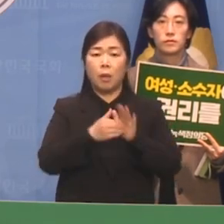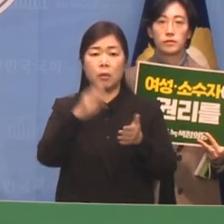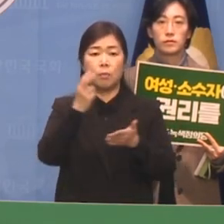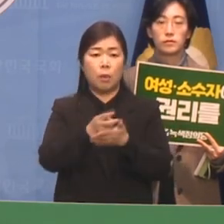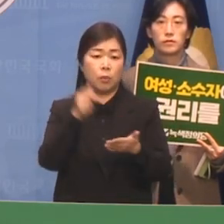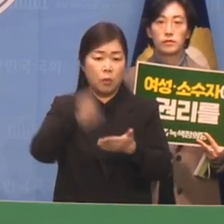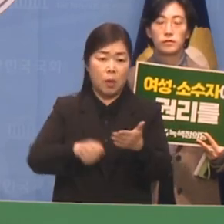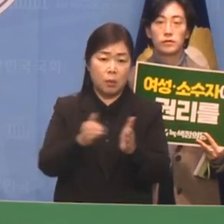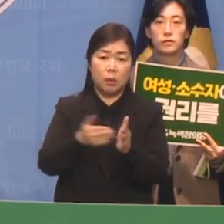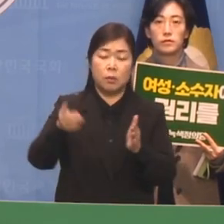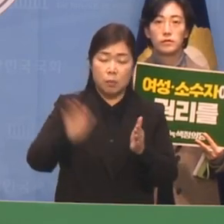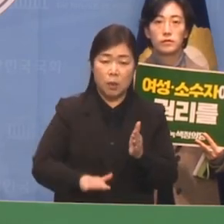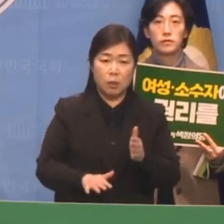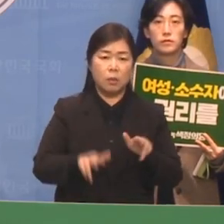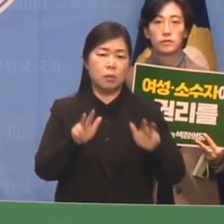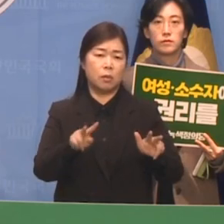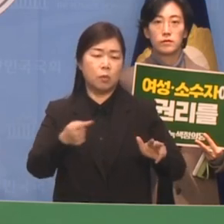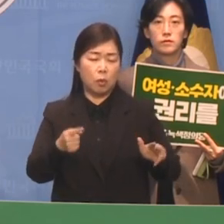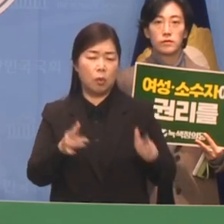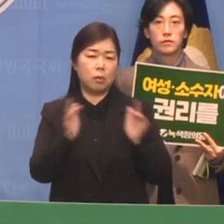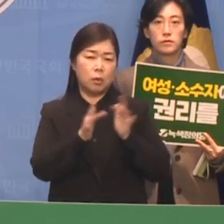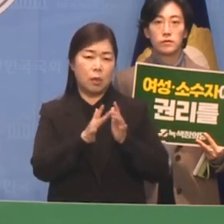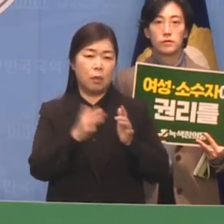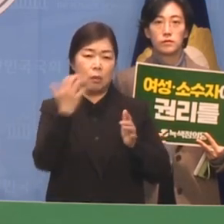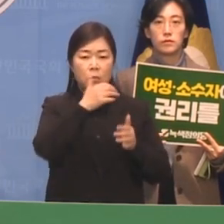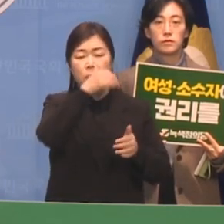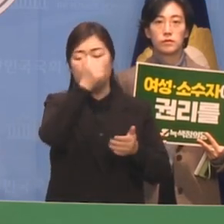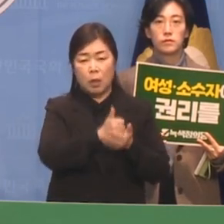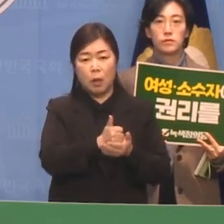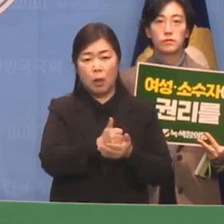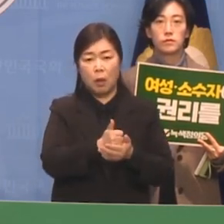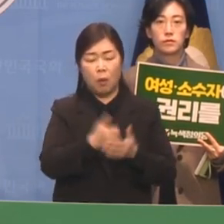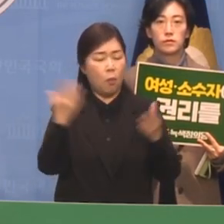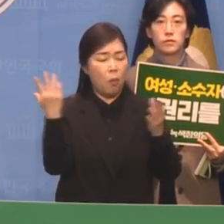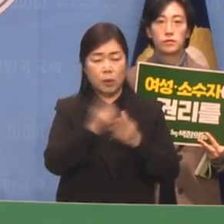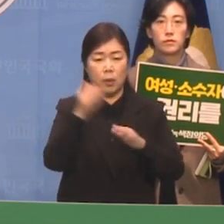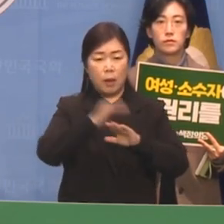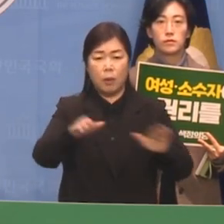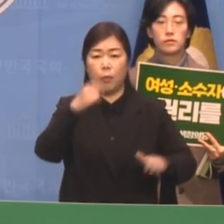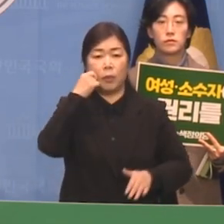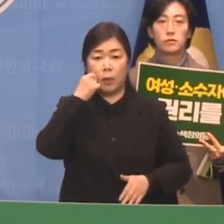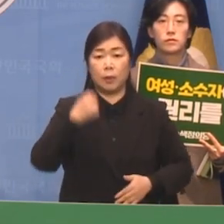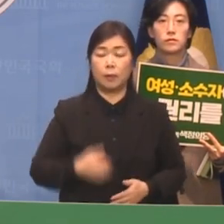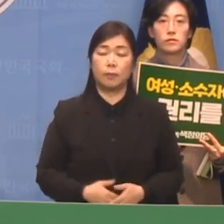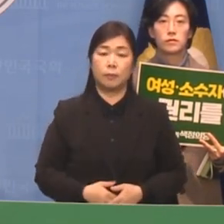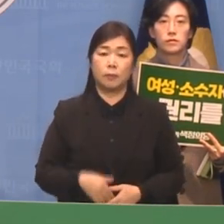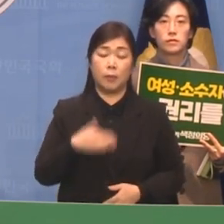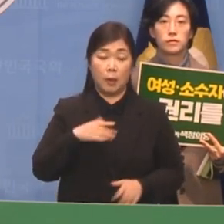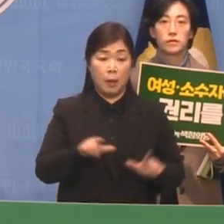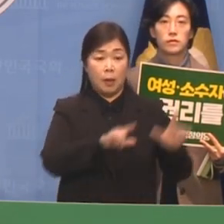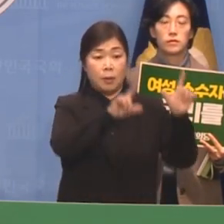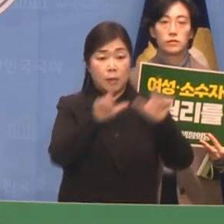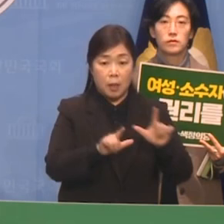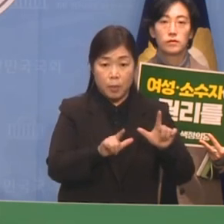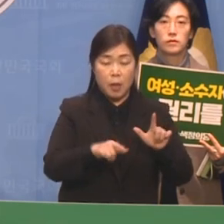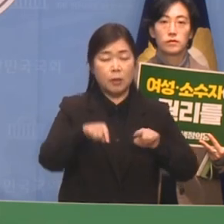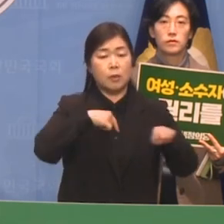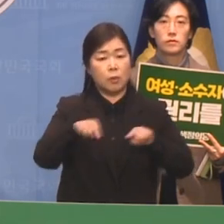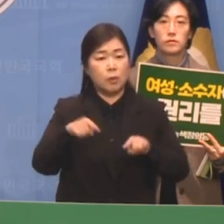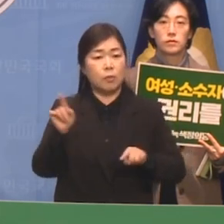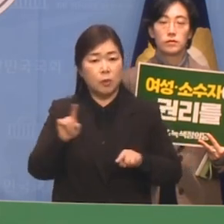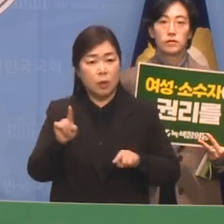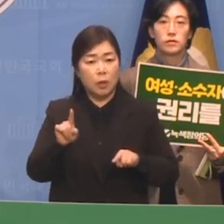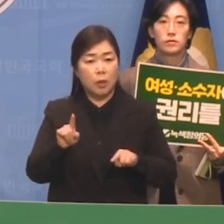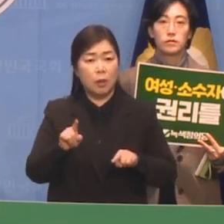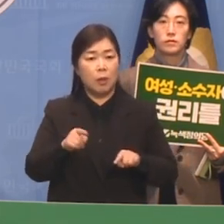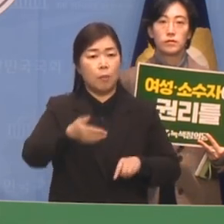뽑지는 못했습니다. 저는 삶이란 곧 정치적인 것이라고 생각합니다. 내가 무엇을 먹고 입을지,